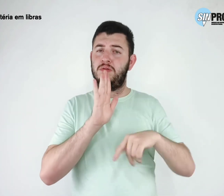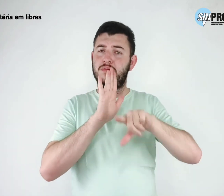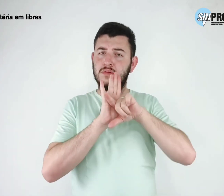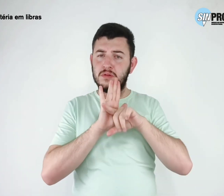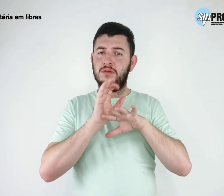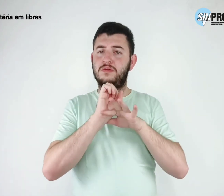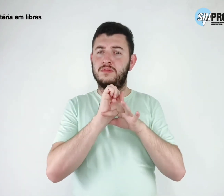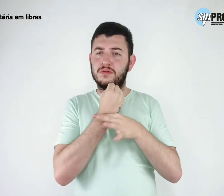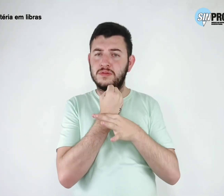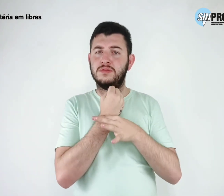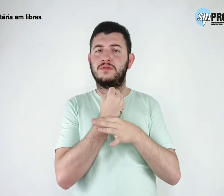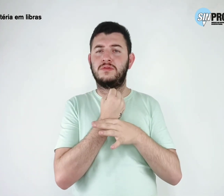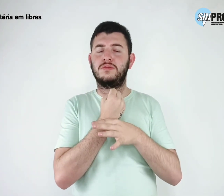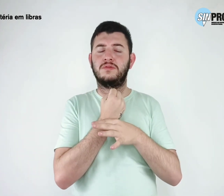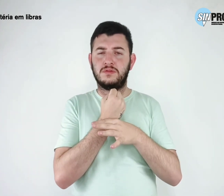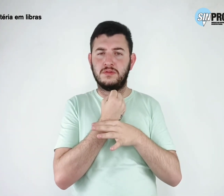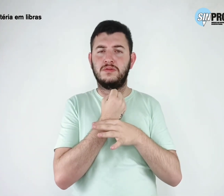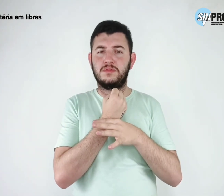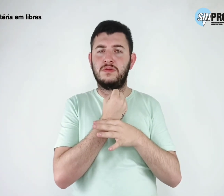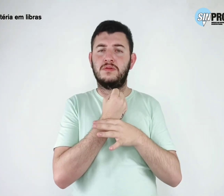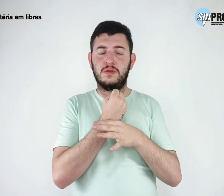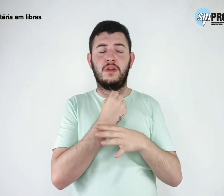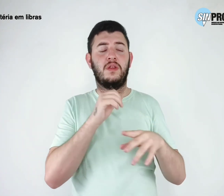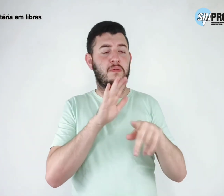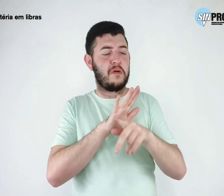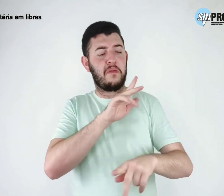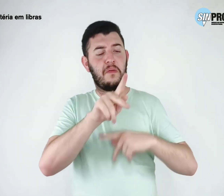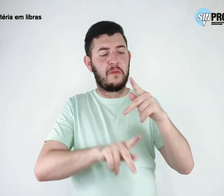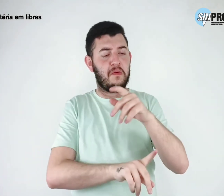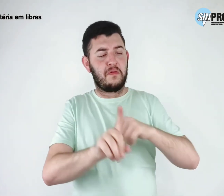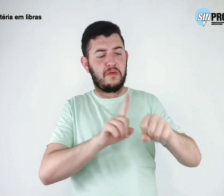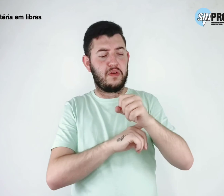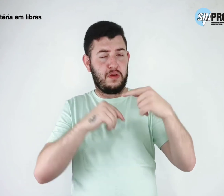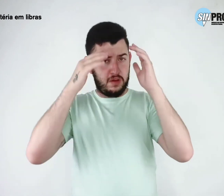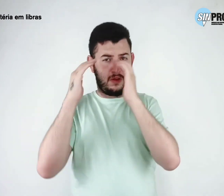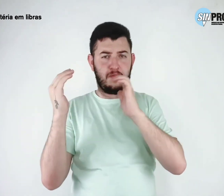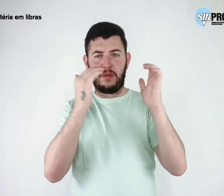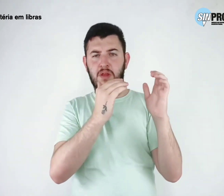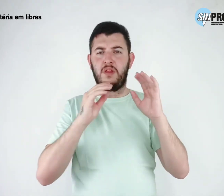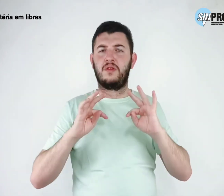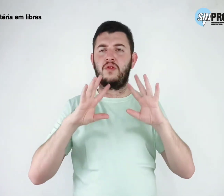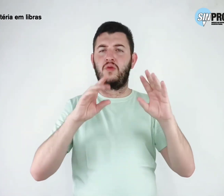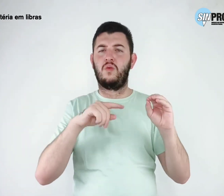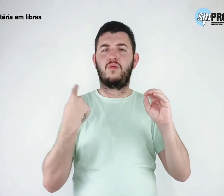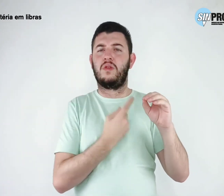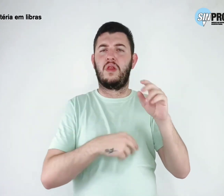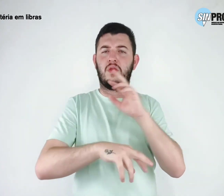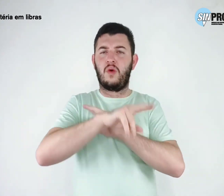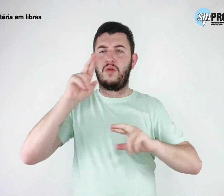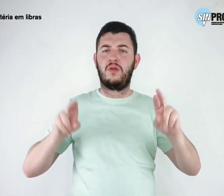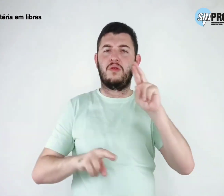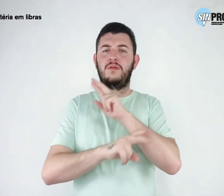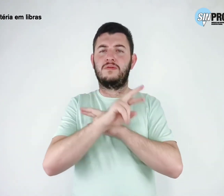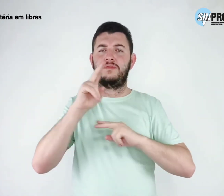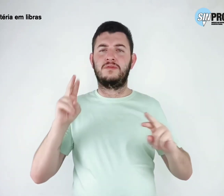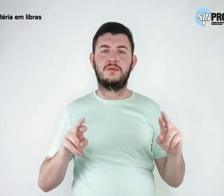da segurança de toda a sociedade, respeitando toda a nossa diversidade, no